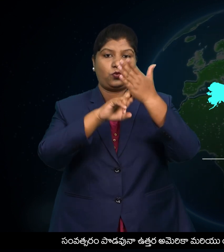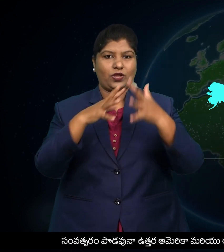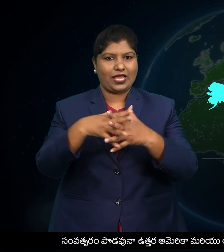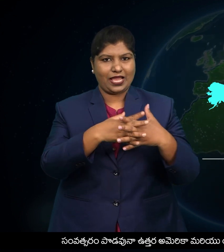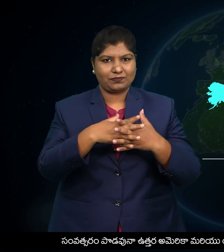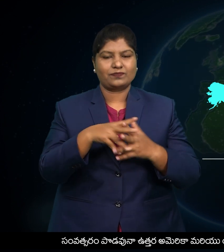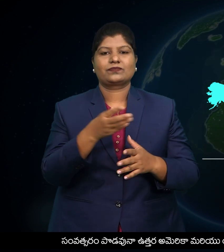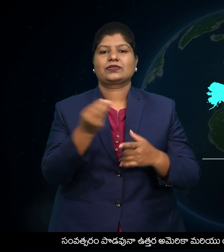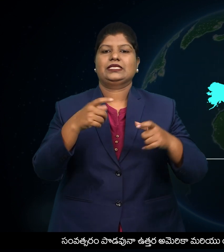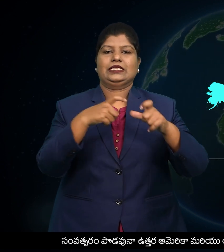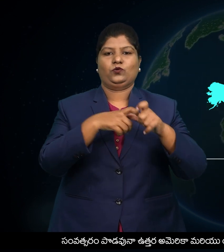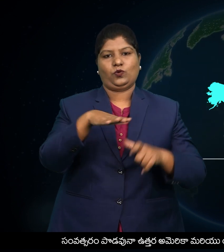కొనసాగిస్తాయి.